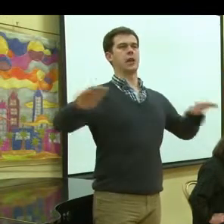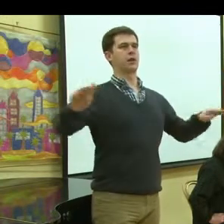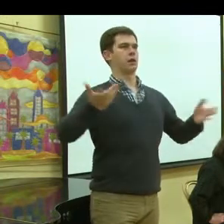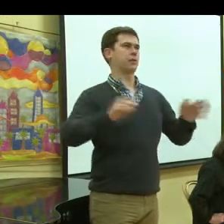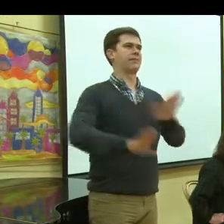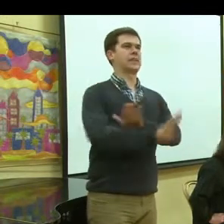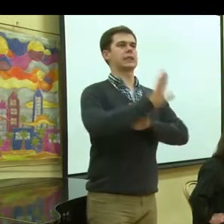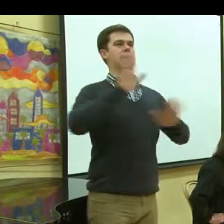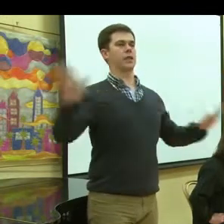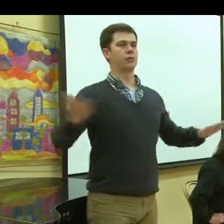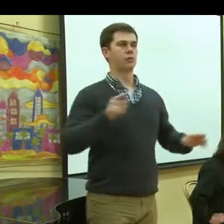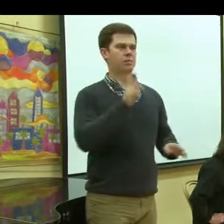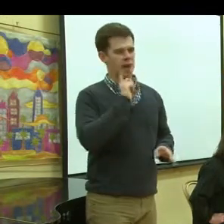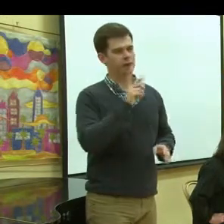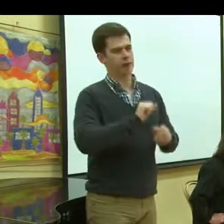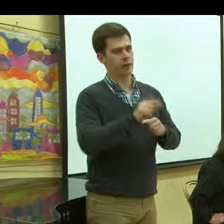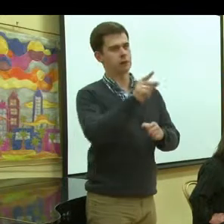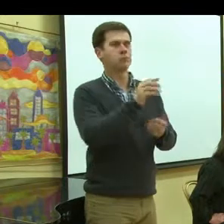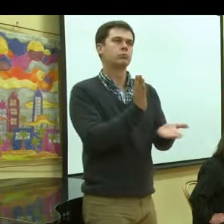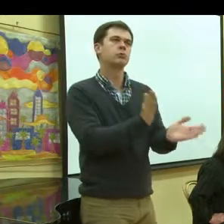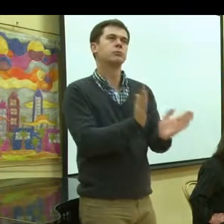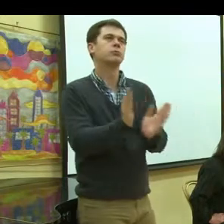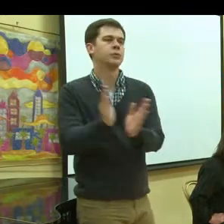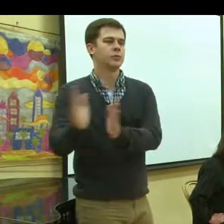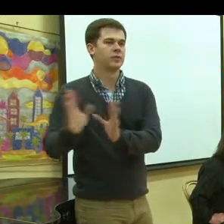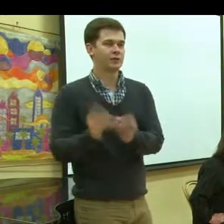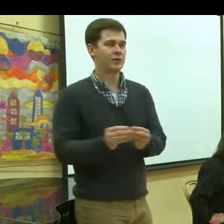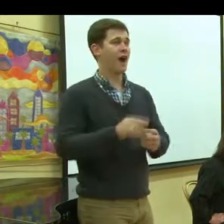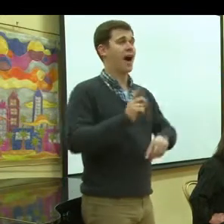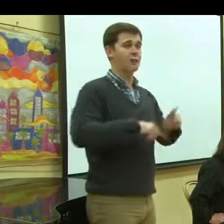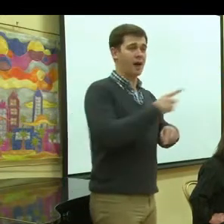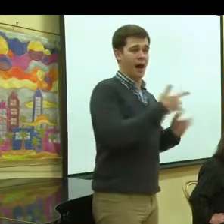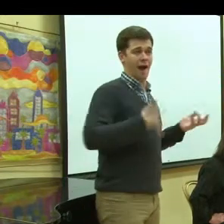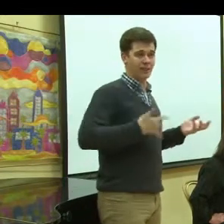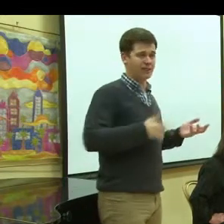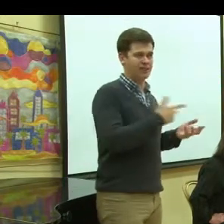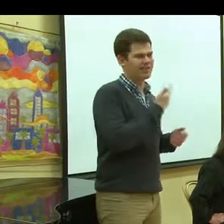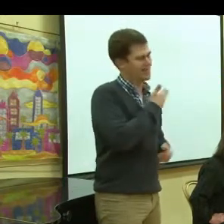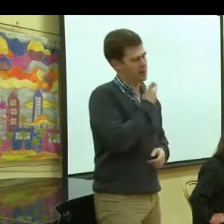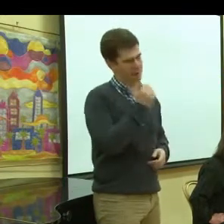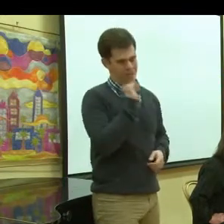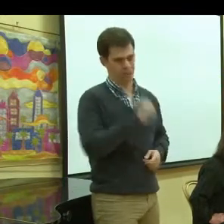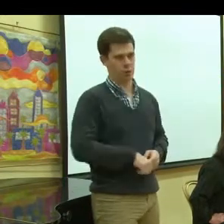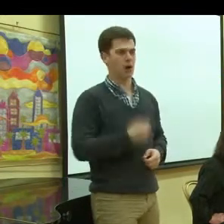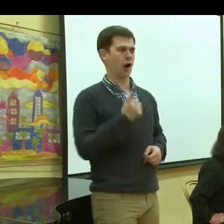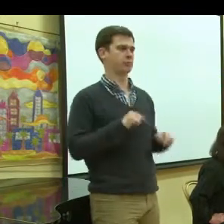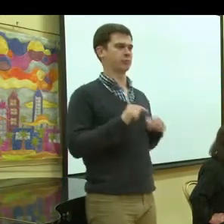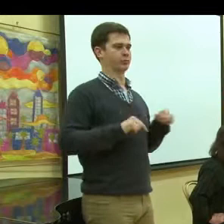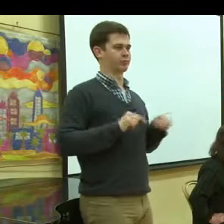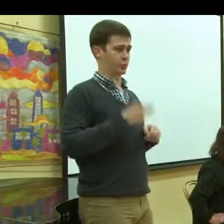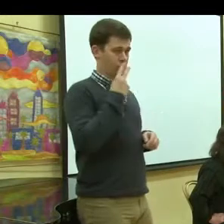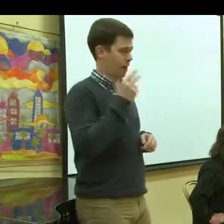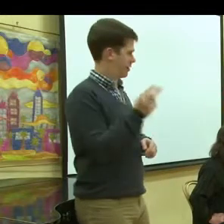jakieś układy, tak? Natomiast to, co się tańczy tak normalnie, czy na ulicy, czy na milądze, to jest improwizacja. Krystian teraz wstaje.